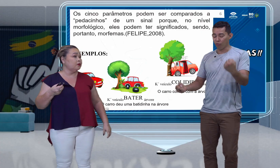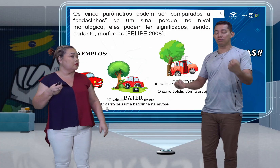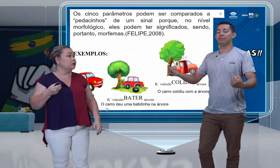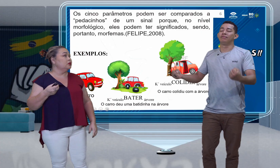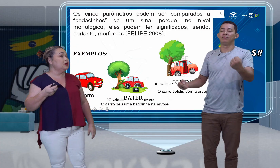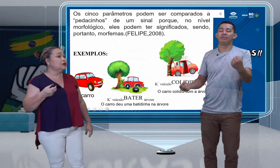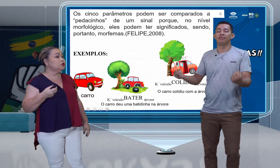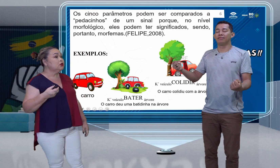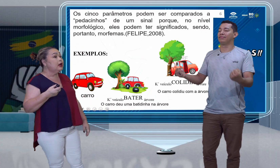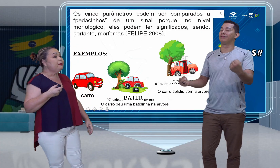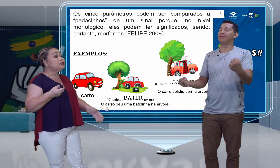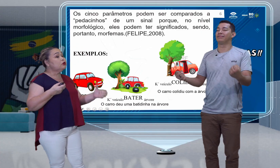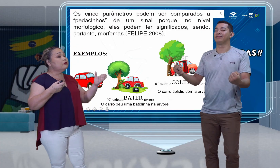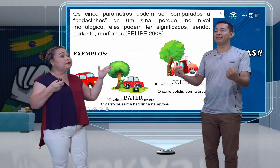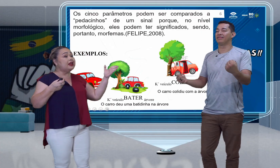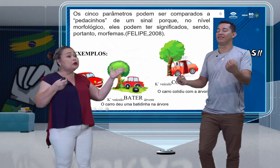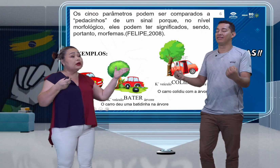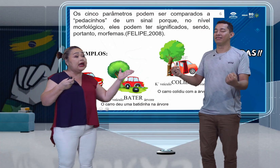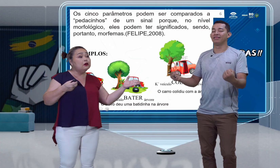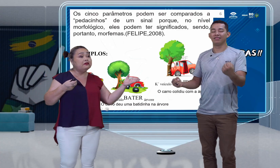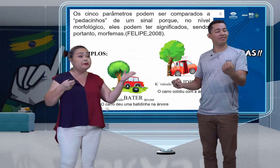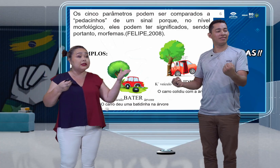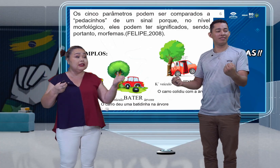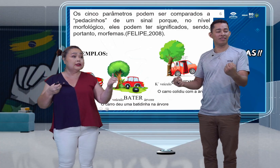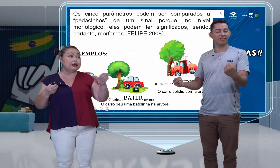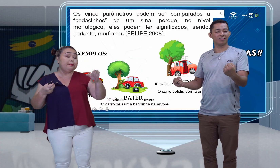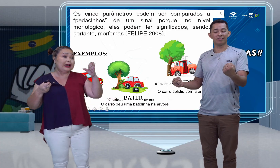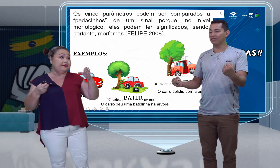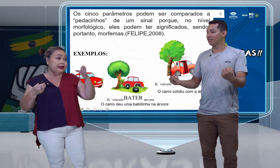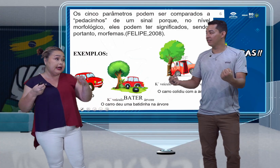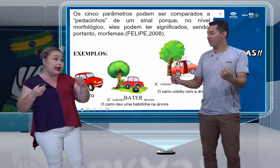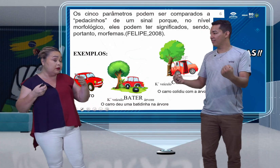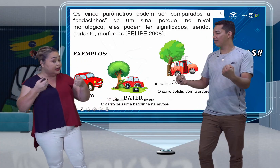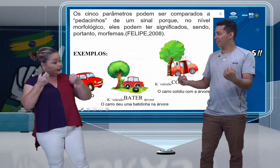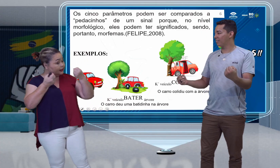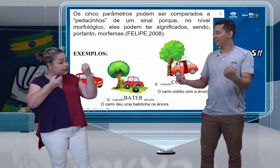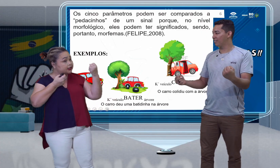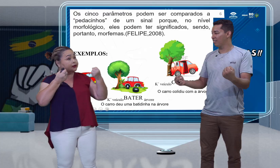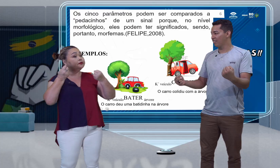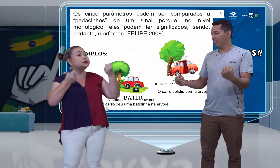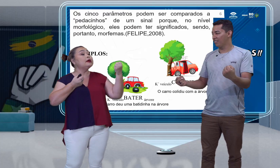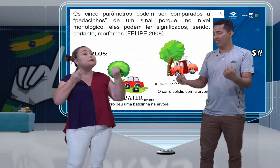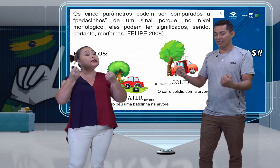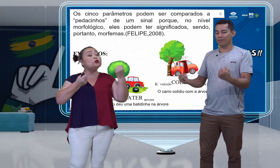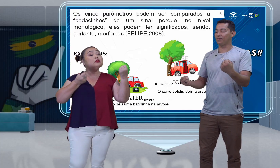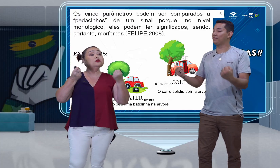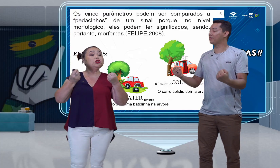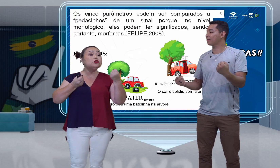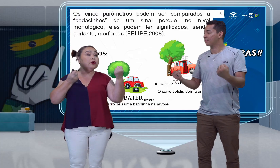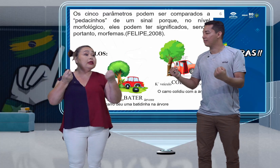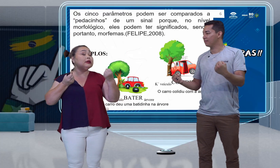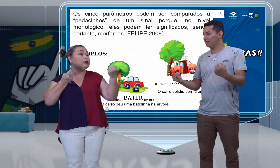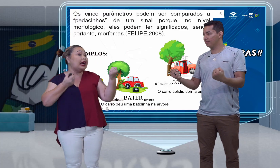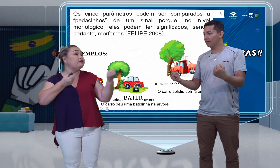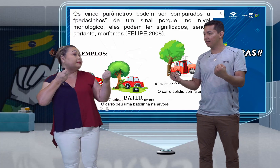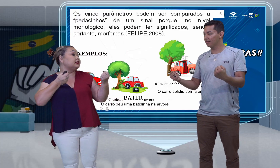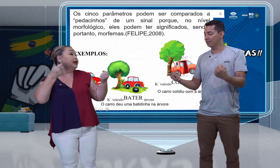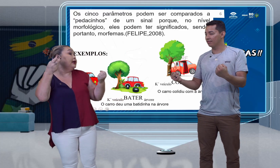Carro. Isso. Mas quando eu vou falar que o carro vai bater, só a palavra carro é esse aqui. Mas quando eu digo que o carro vai bater em